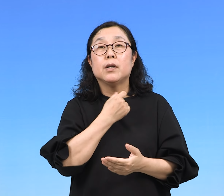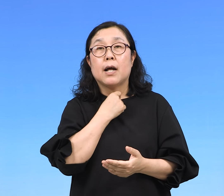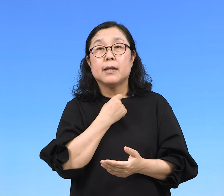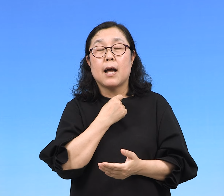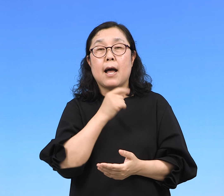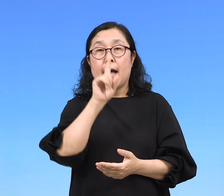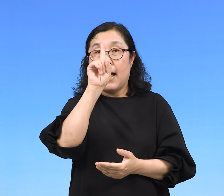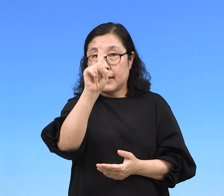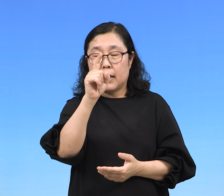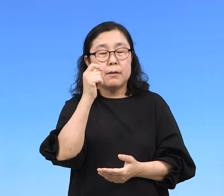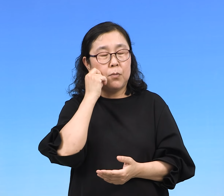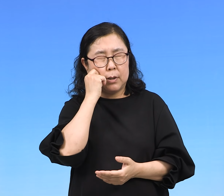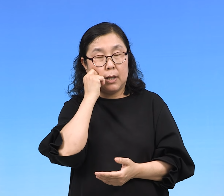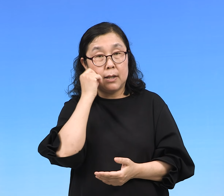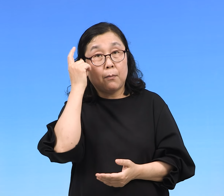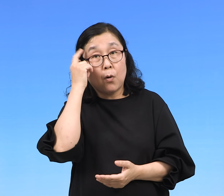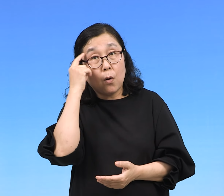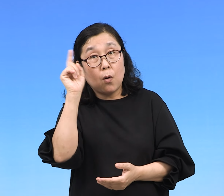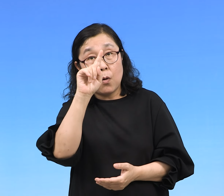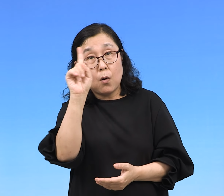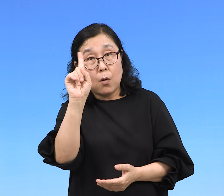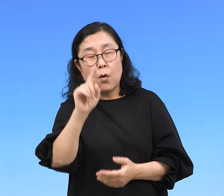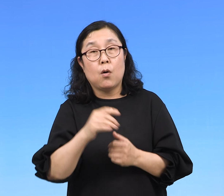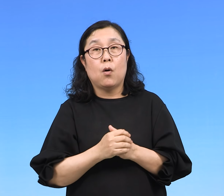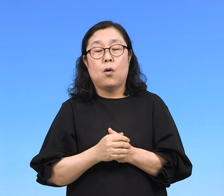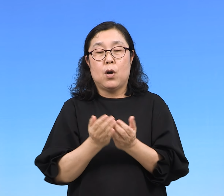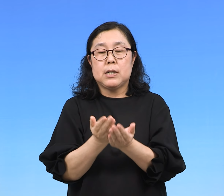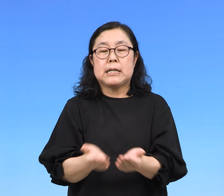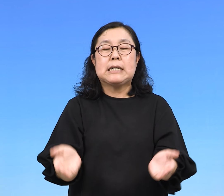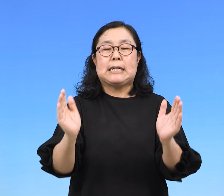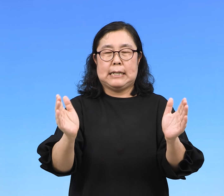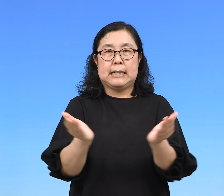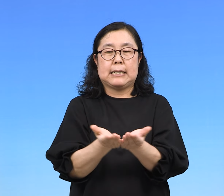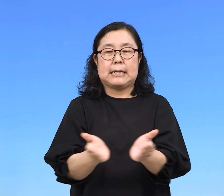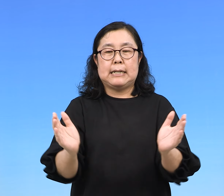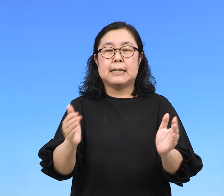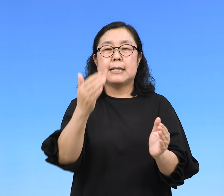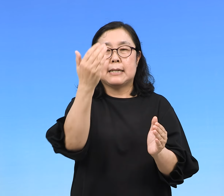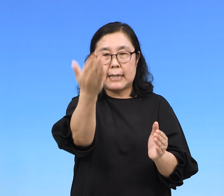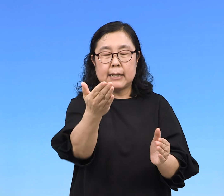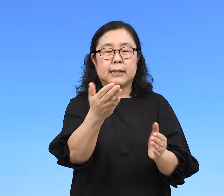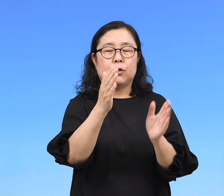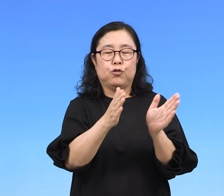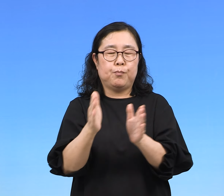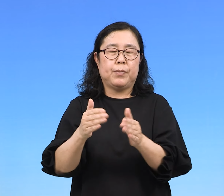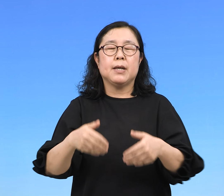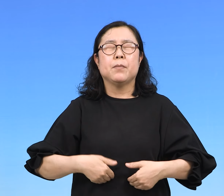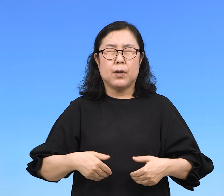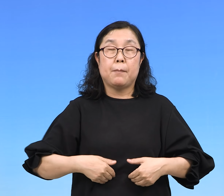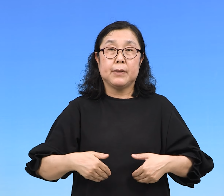수 있는데 내가 한 가지는 못한다. 그릇은 당신이 준비해야 된다.